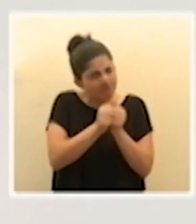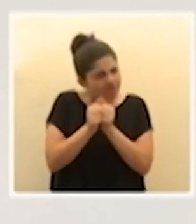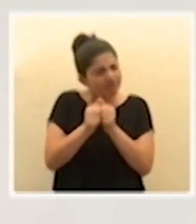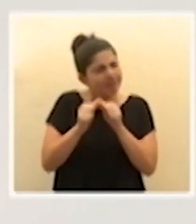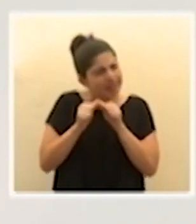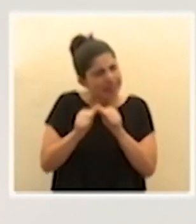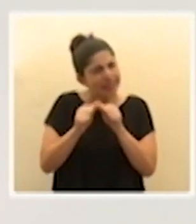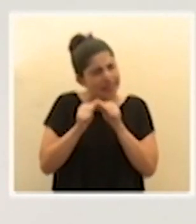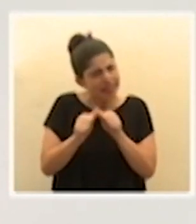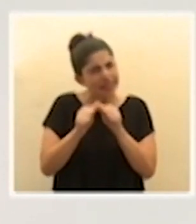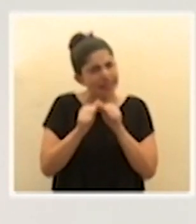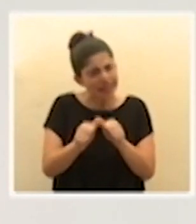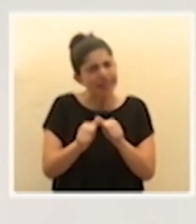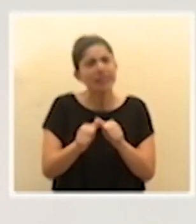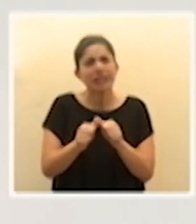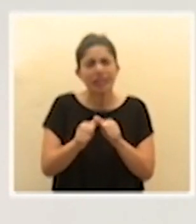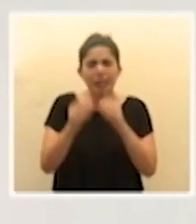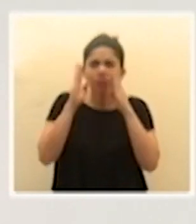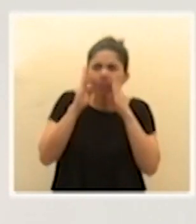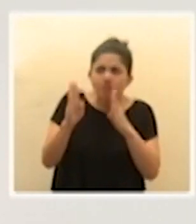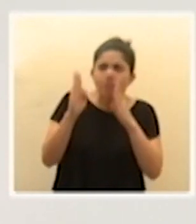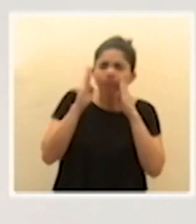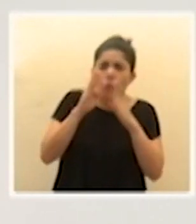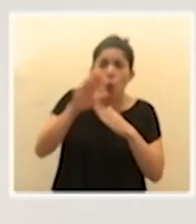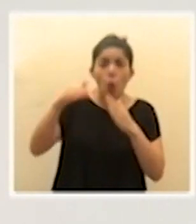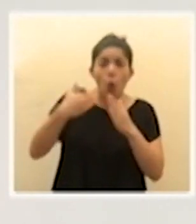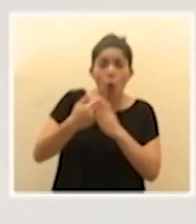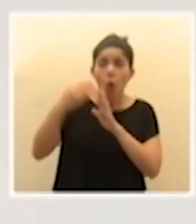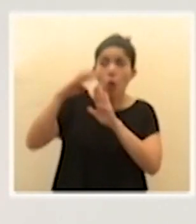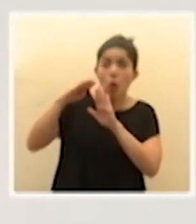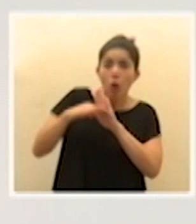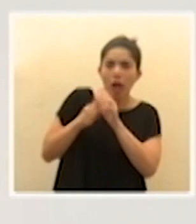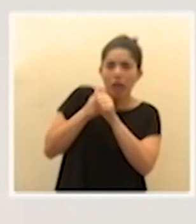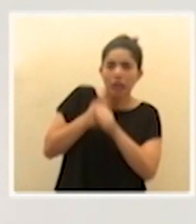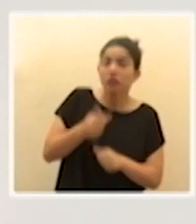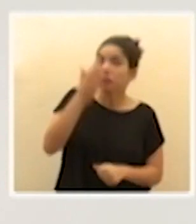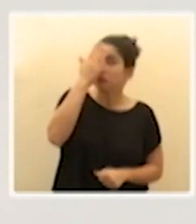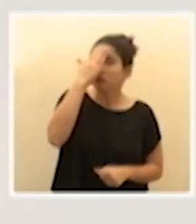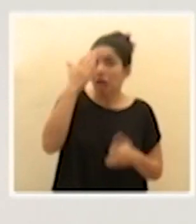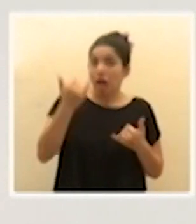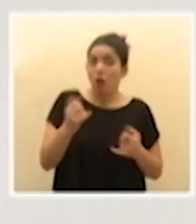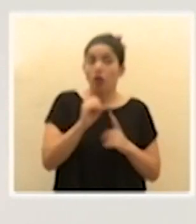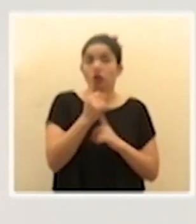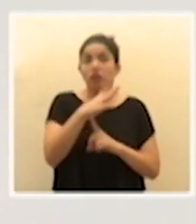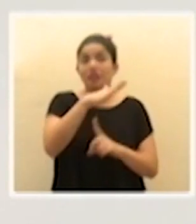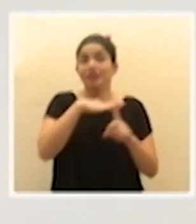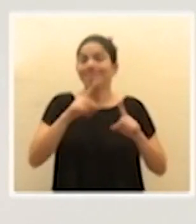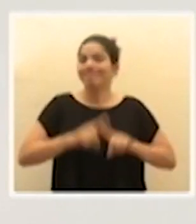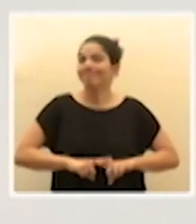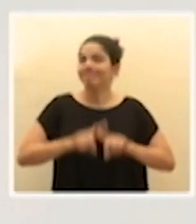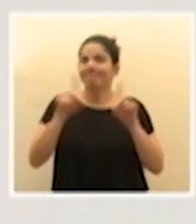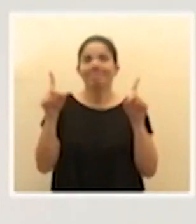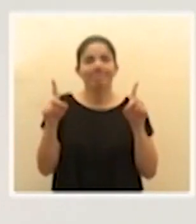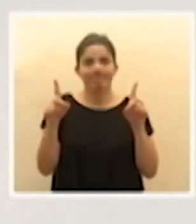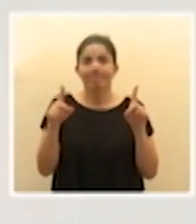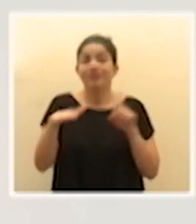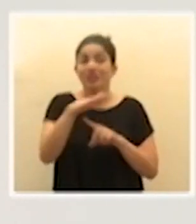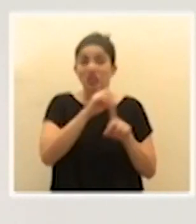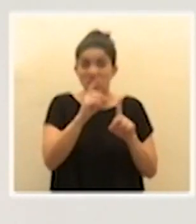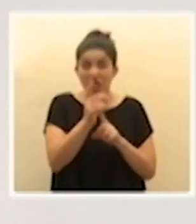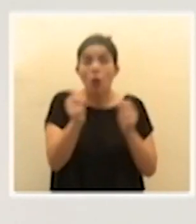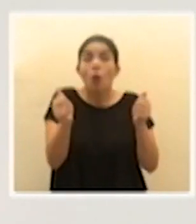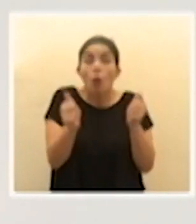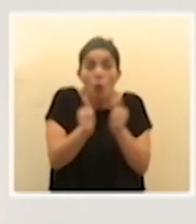unidas y haciendo caso y acatando todas las medidas, porque recordemos que estamos viviendo en una sociedad diferente, en una sociedad en medio de